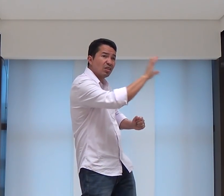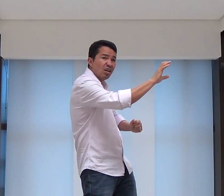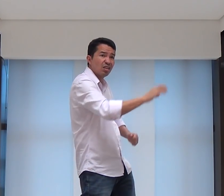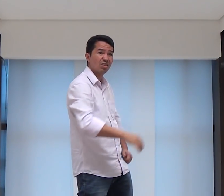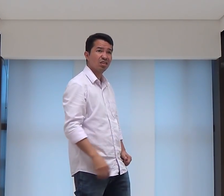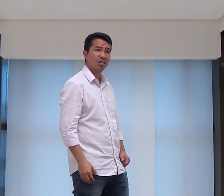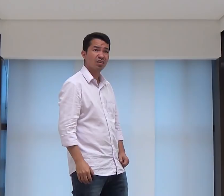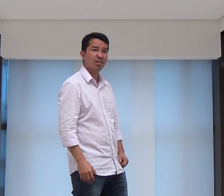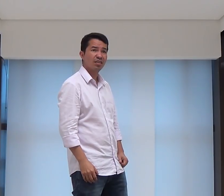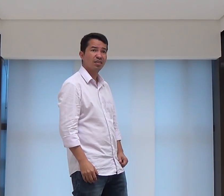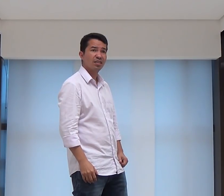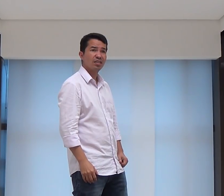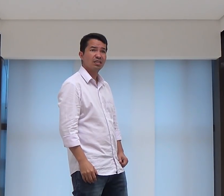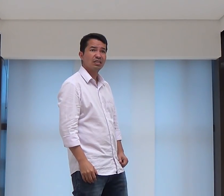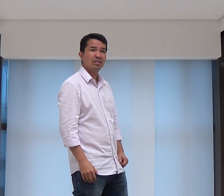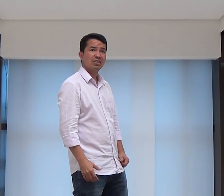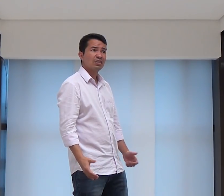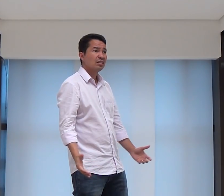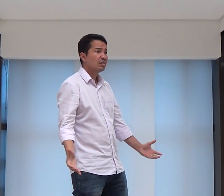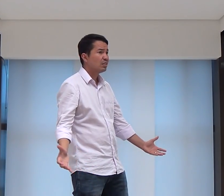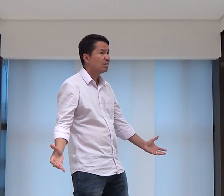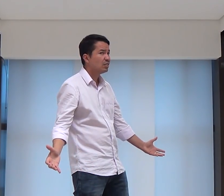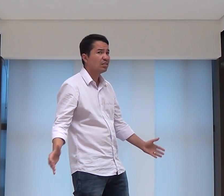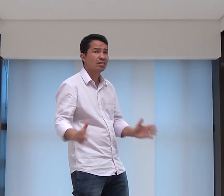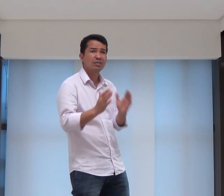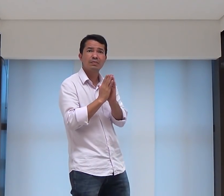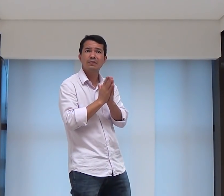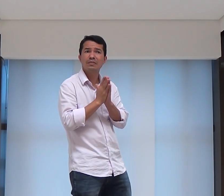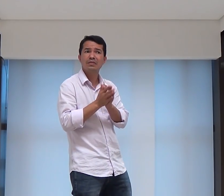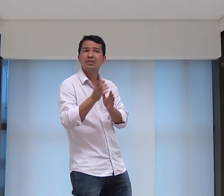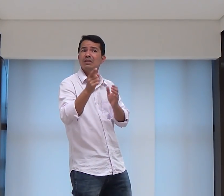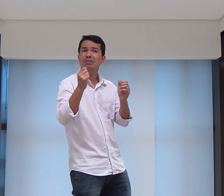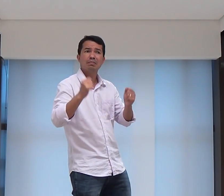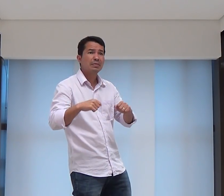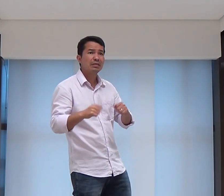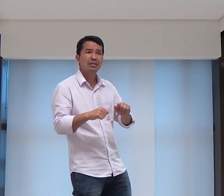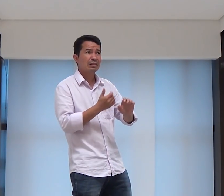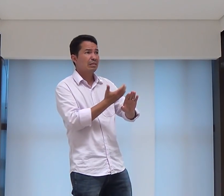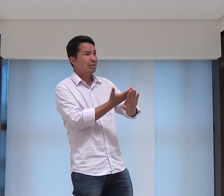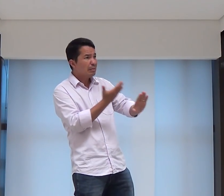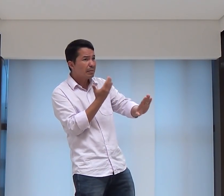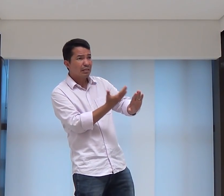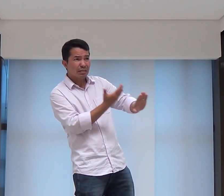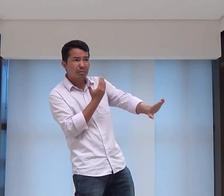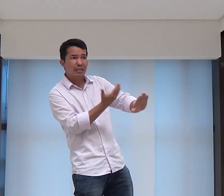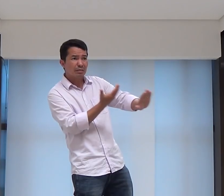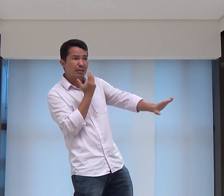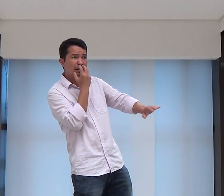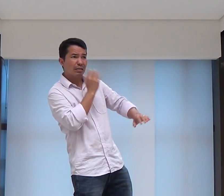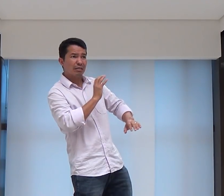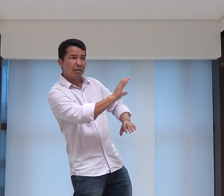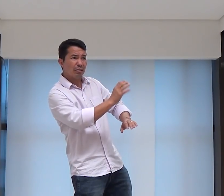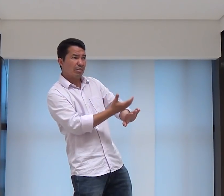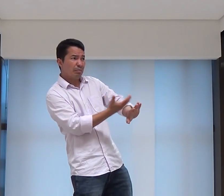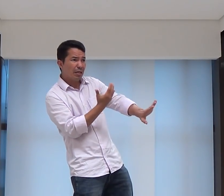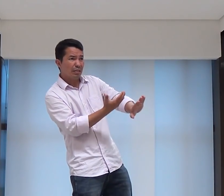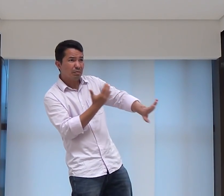Deus, então você deve virar as costas ao dragão. Por favor. Se afaste dele. Se